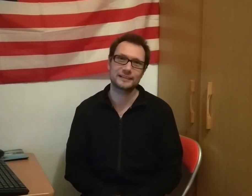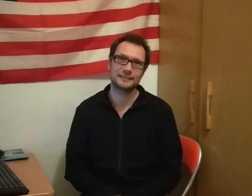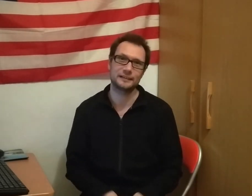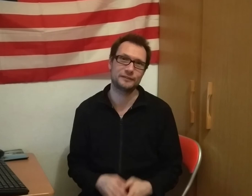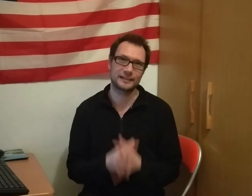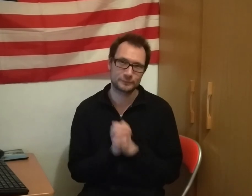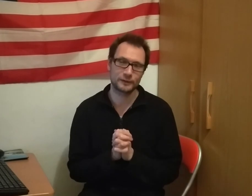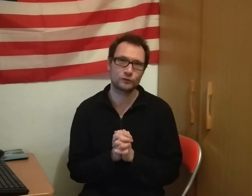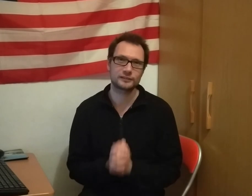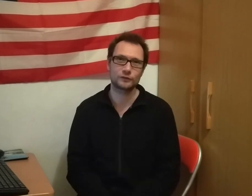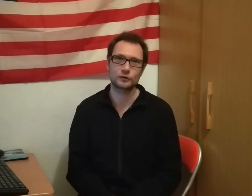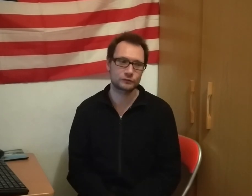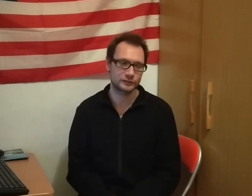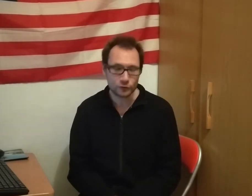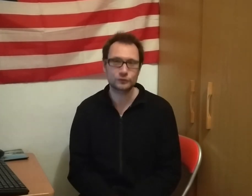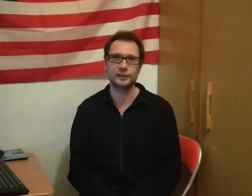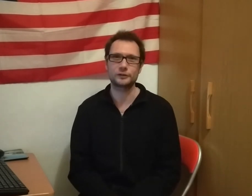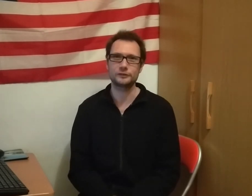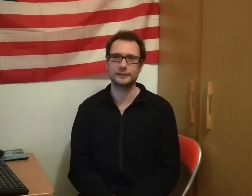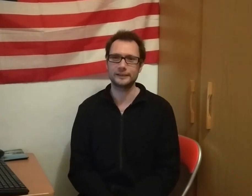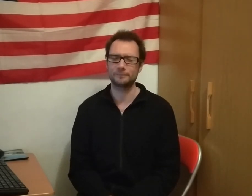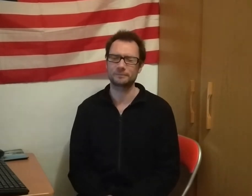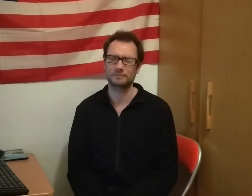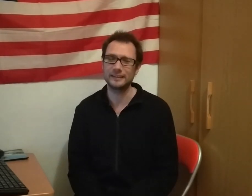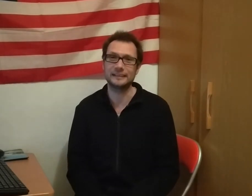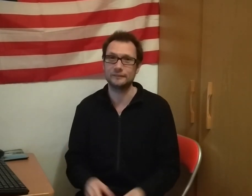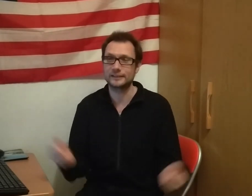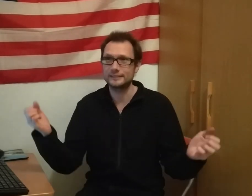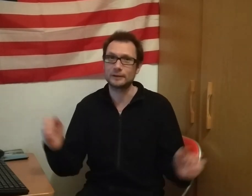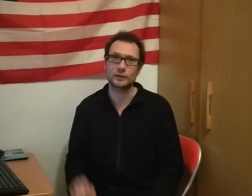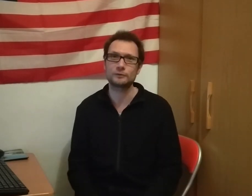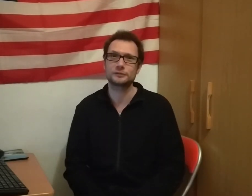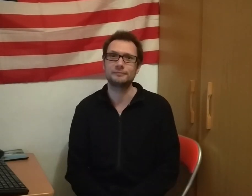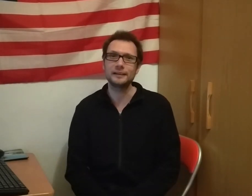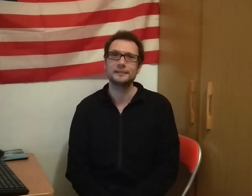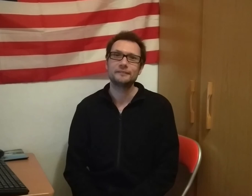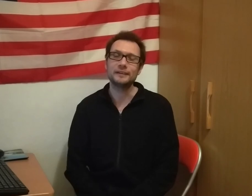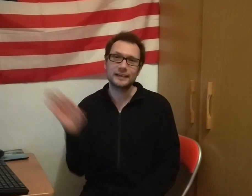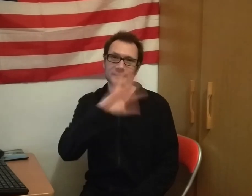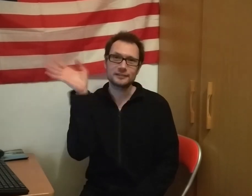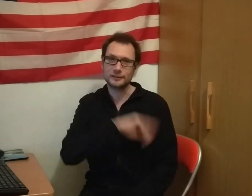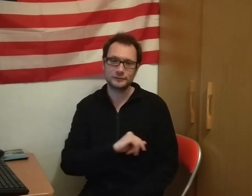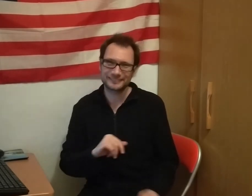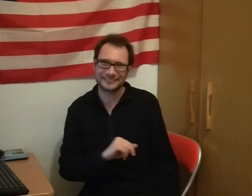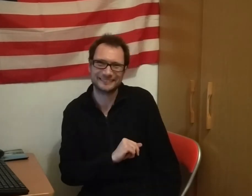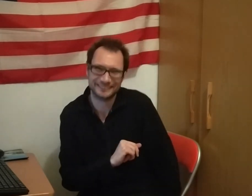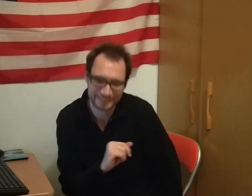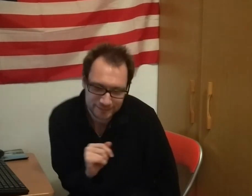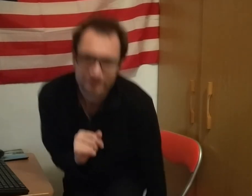gracias. A ver, espero vuestro consejo y nada, a ver si mejoramos, ¿vale? Venga, chao, chao.